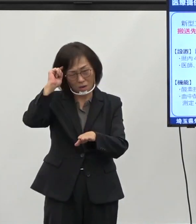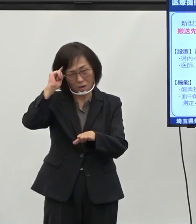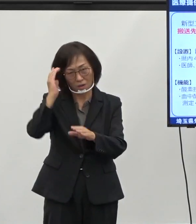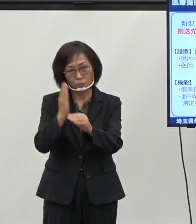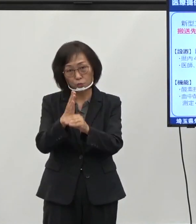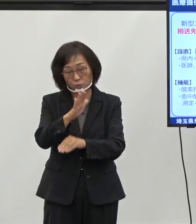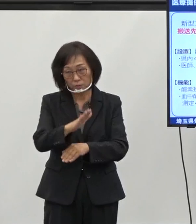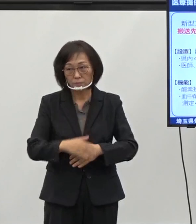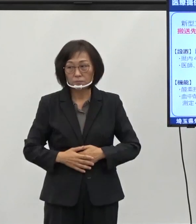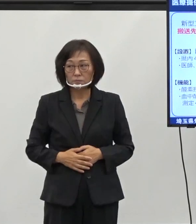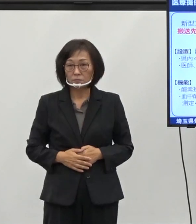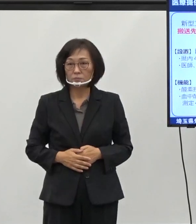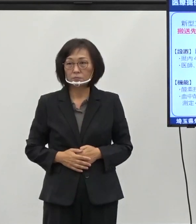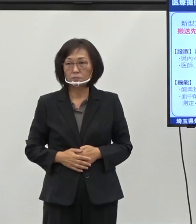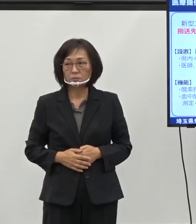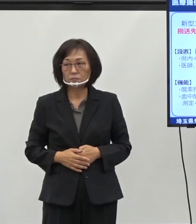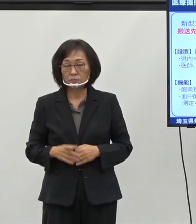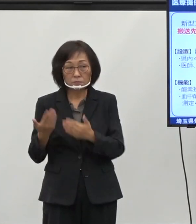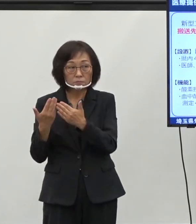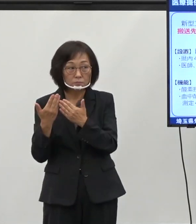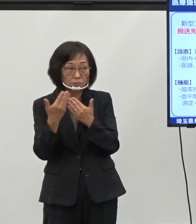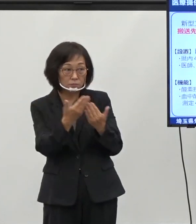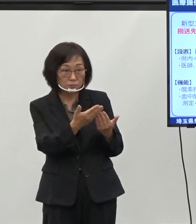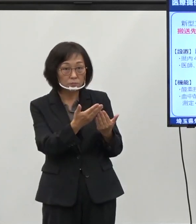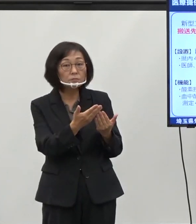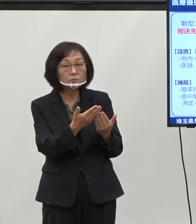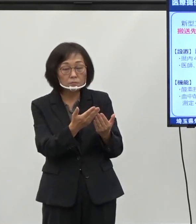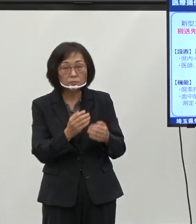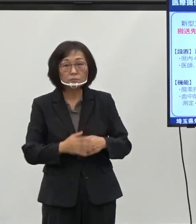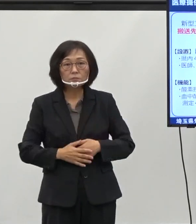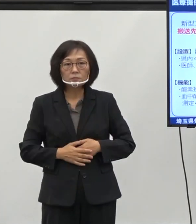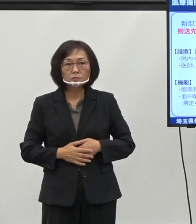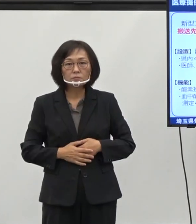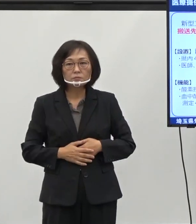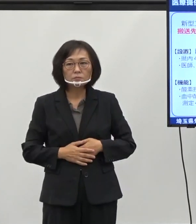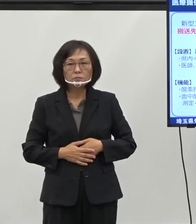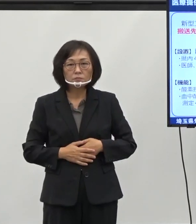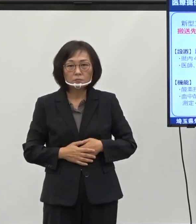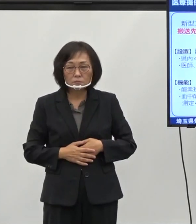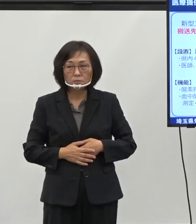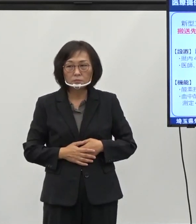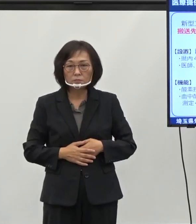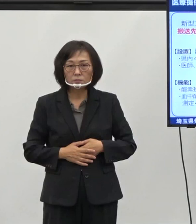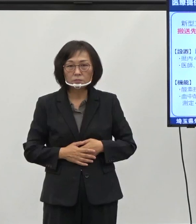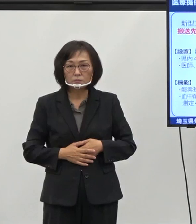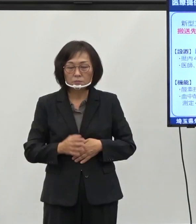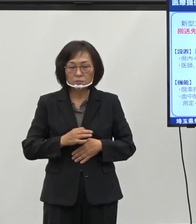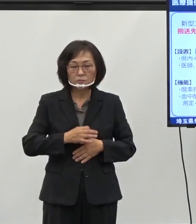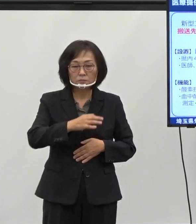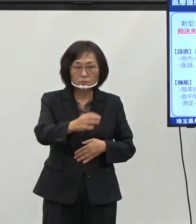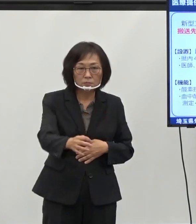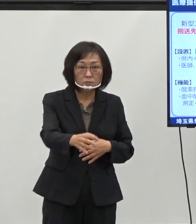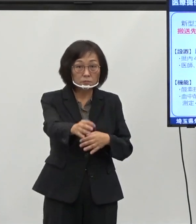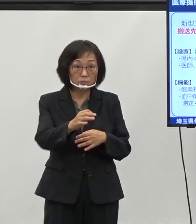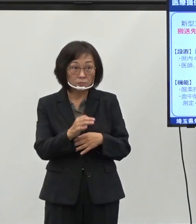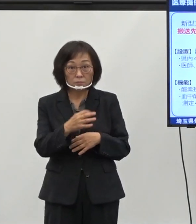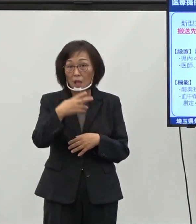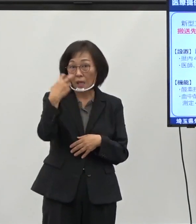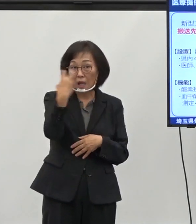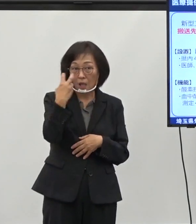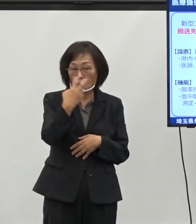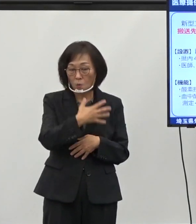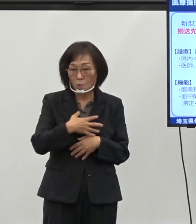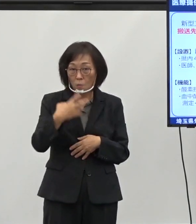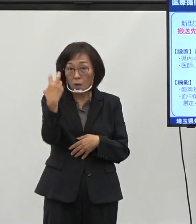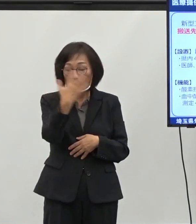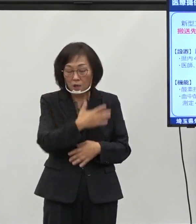今の質問でちょっと追加なんですけど、溜まっていて、これが本当にその健康観察なりができていた